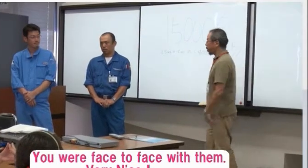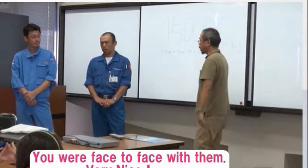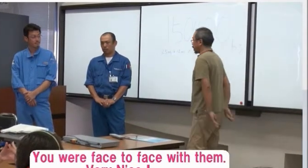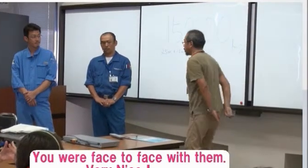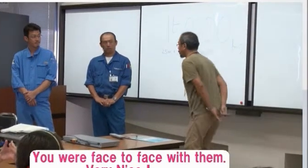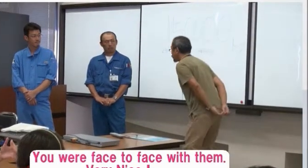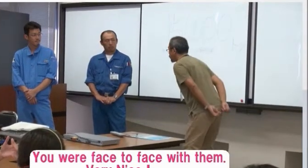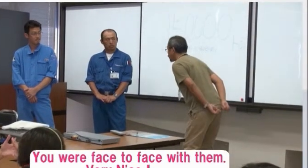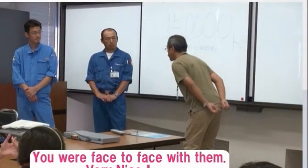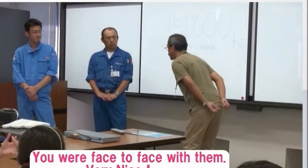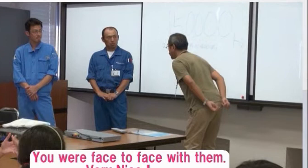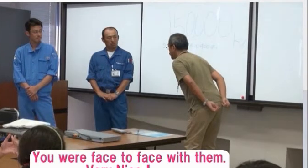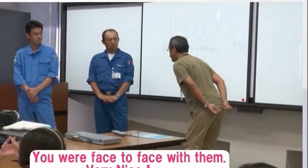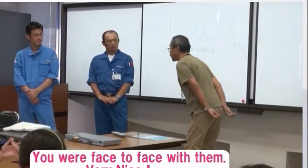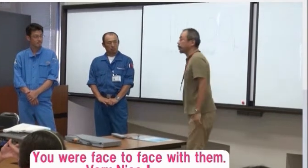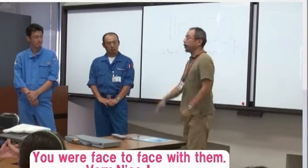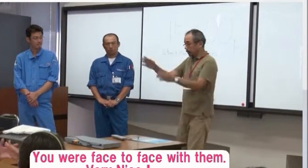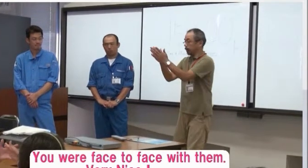分でこうやって。